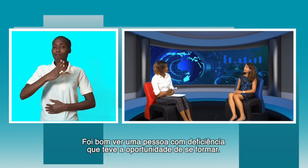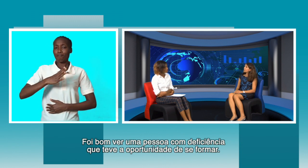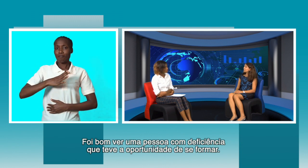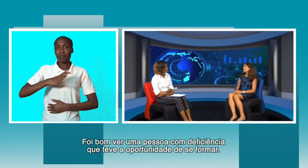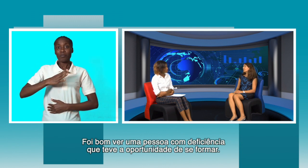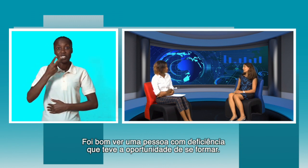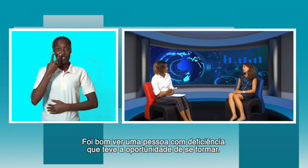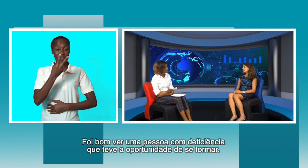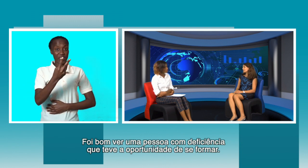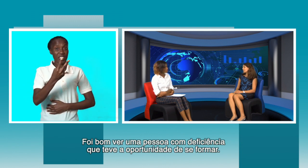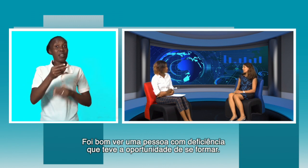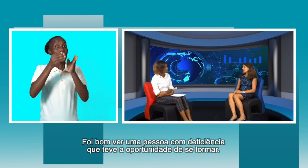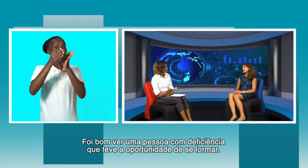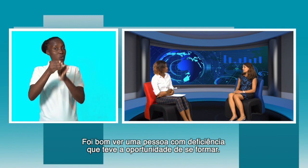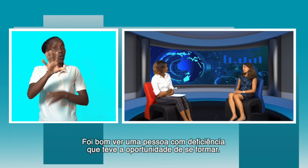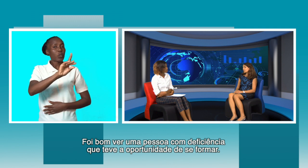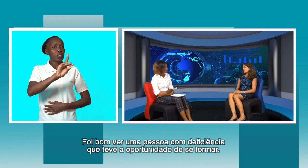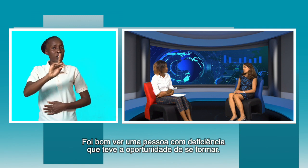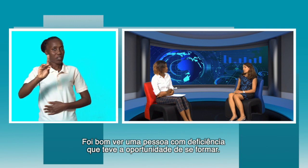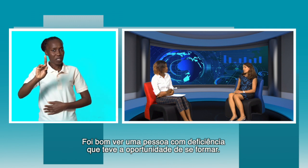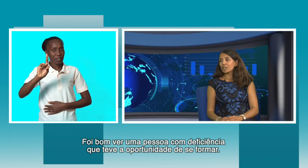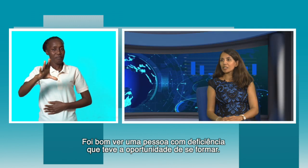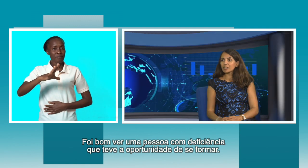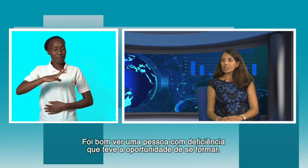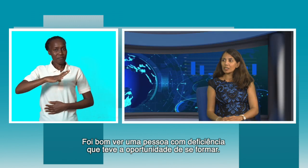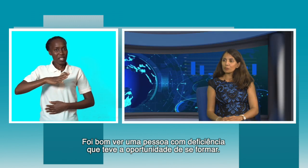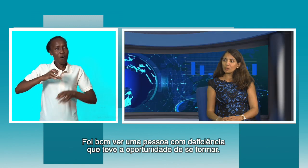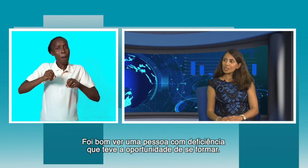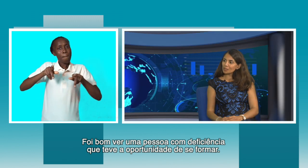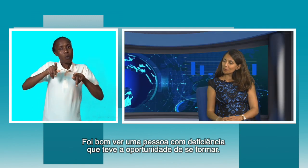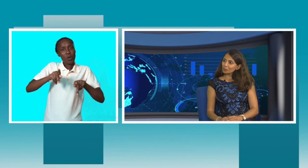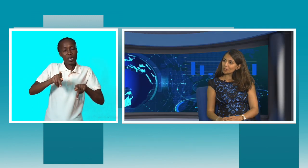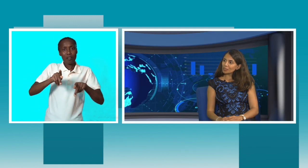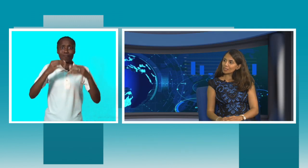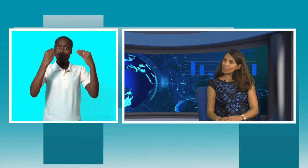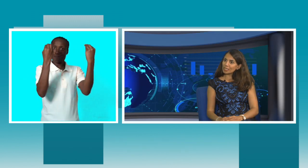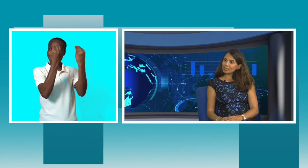ver uma pessoa com deficiência e que teve a oportunidade de se formar.